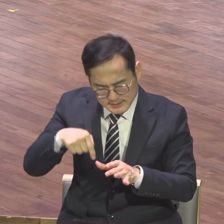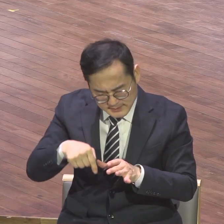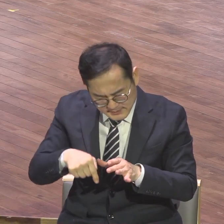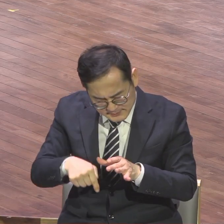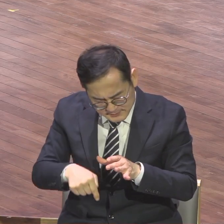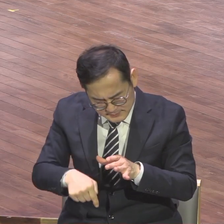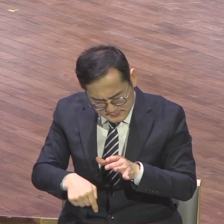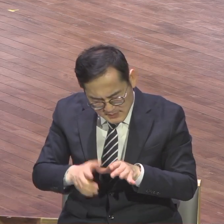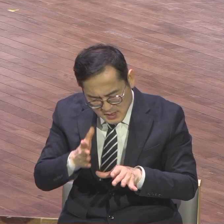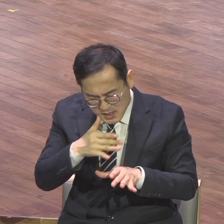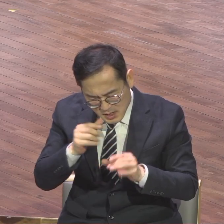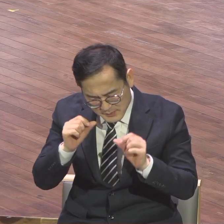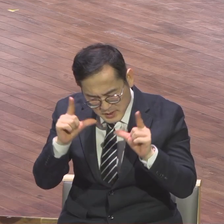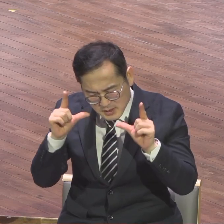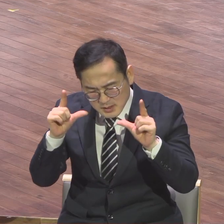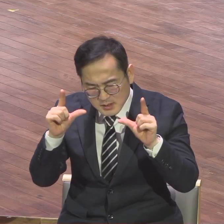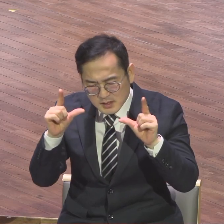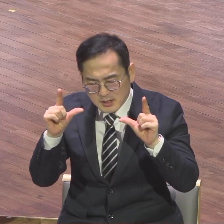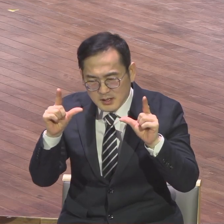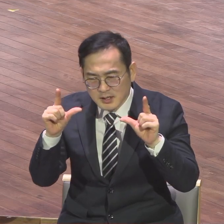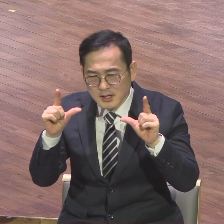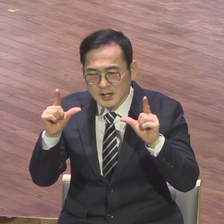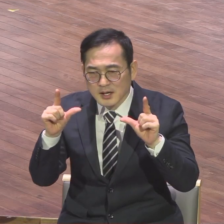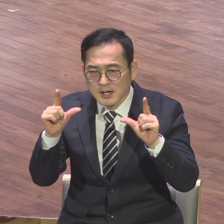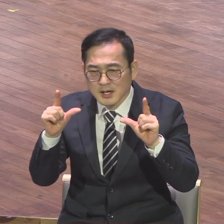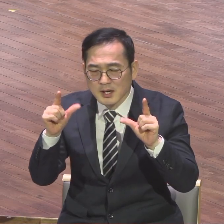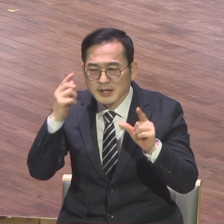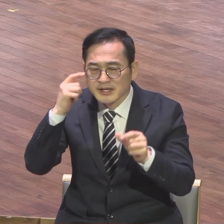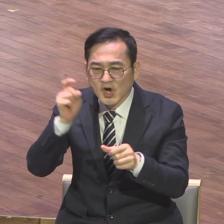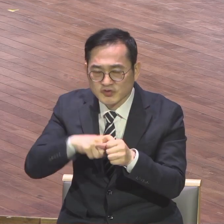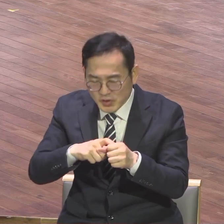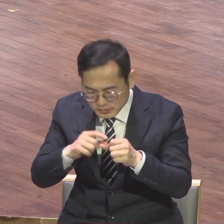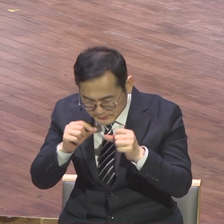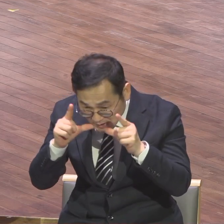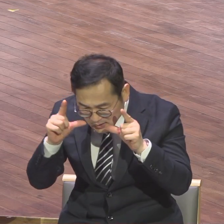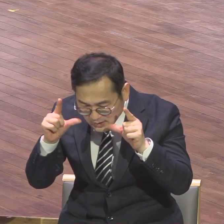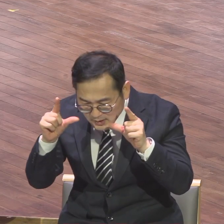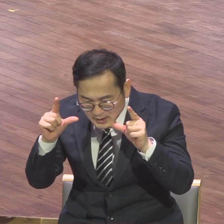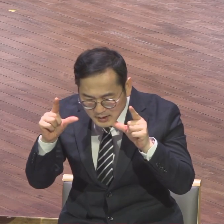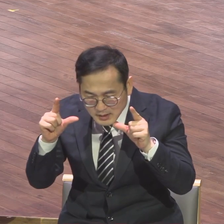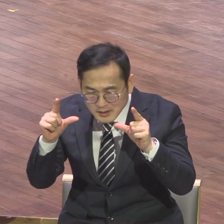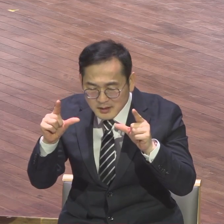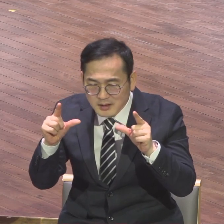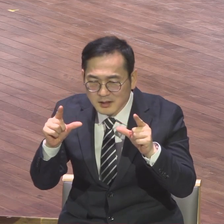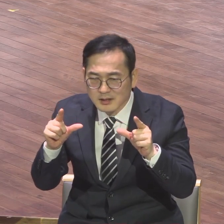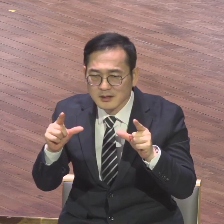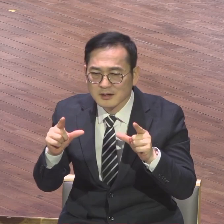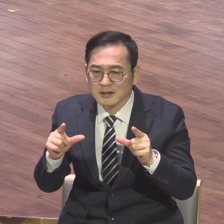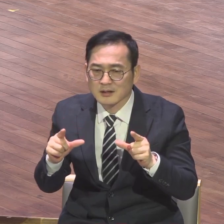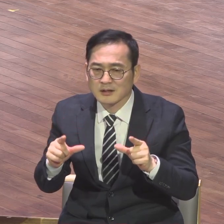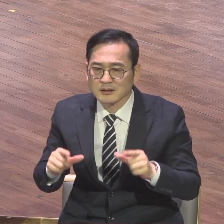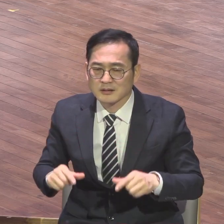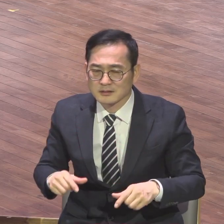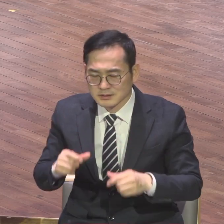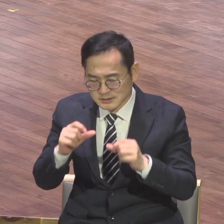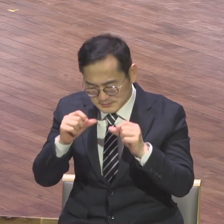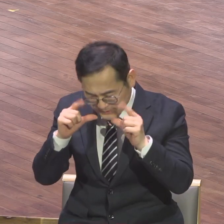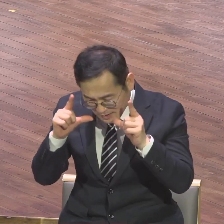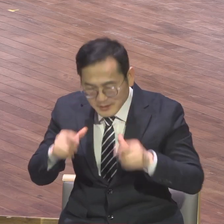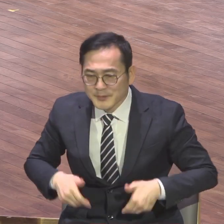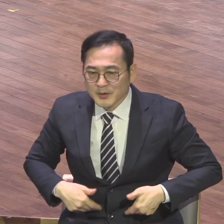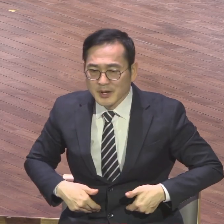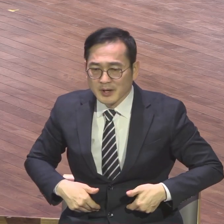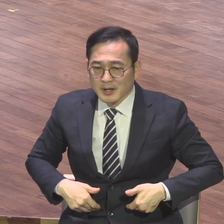깨달을수록 영적 본질에 집중하시기 바랍니다. 영적 본질. 내가 왜 장로 됐냐? 내가 왜 권사 됐냐? 내가 왜 중자